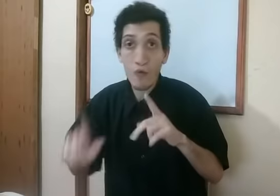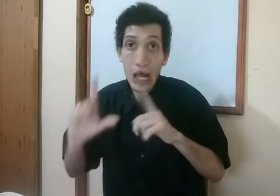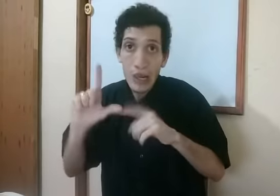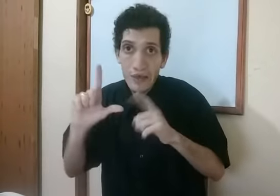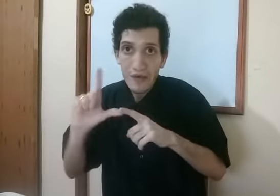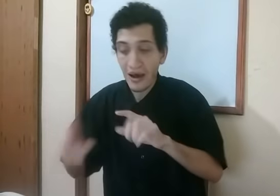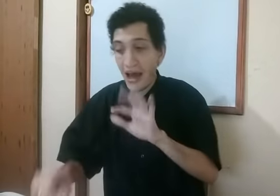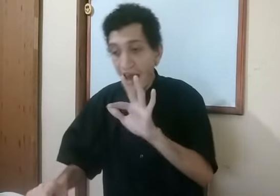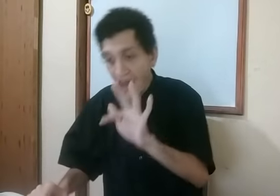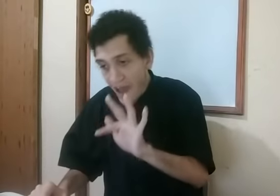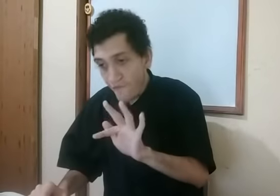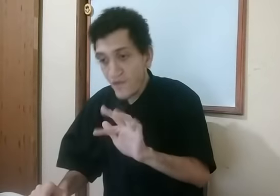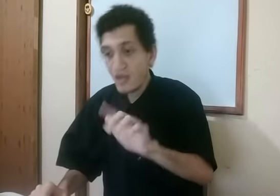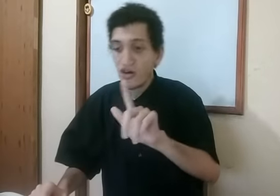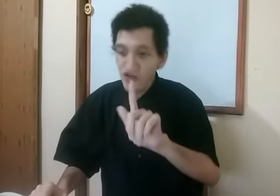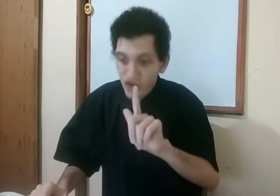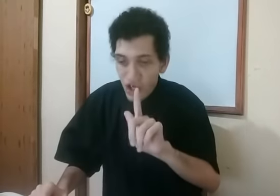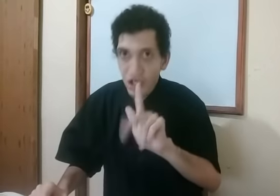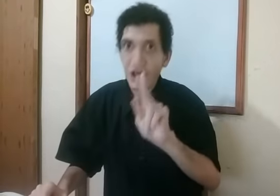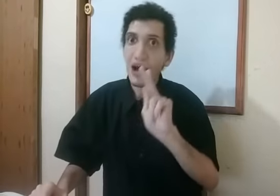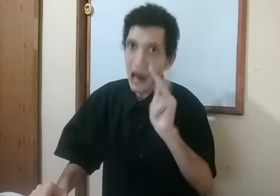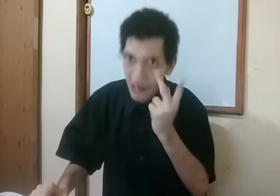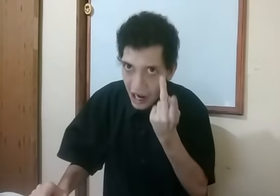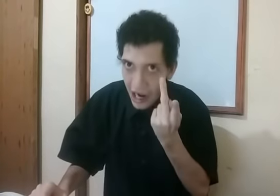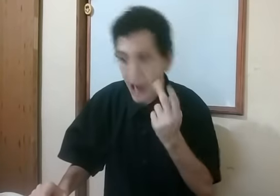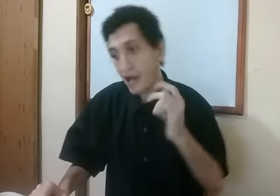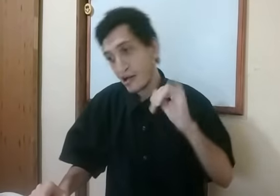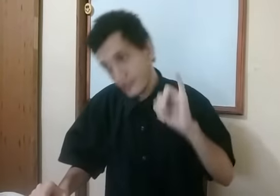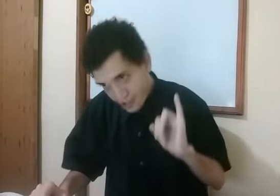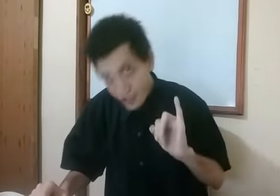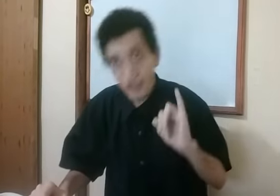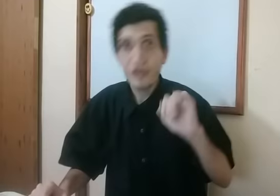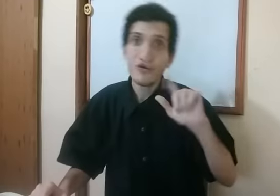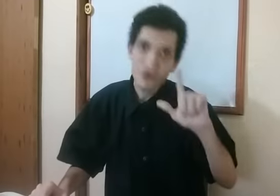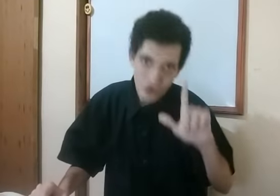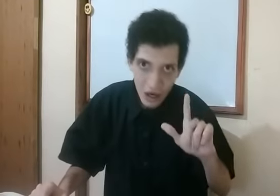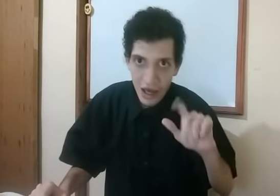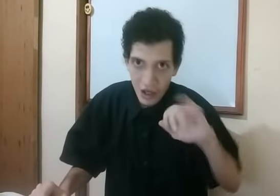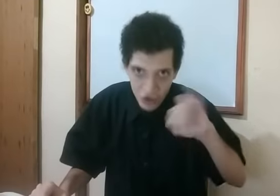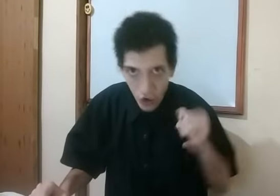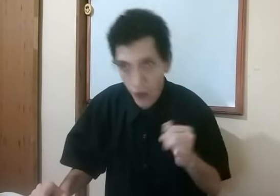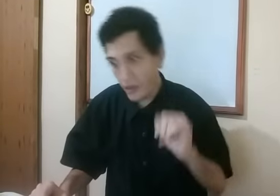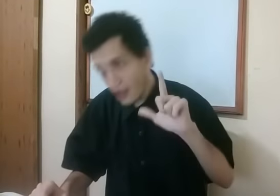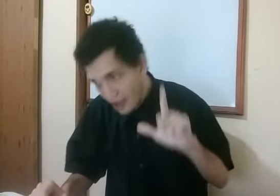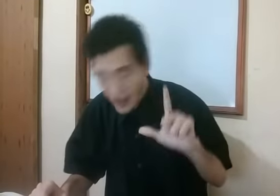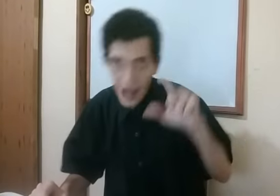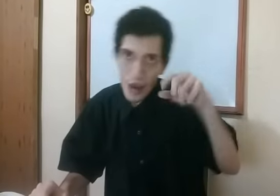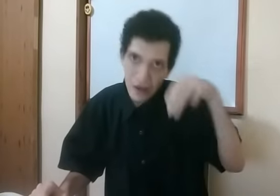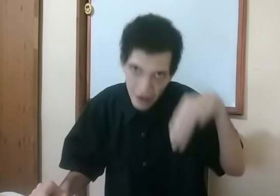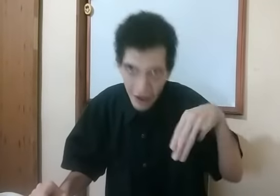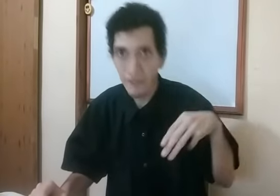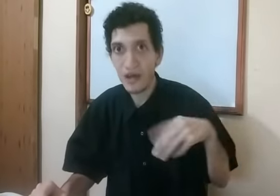a letra F, G, H, I, J, L, N. A gente